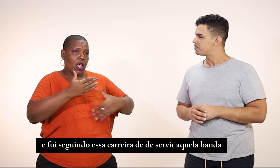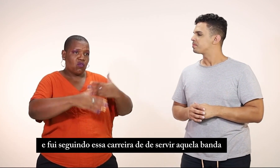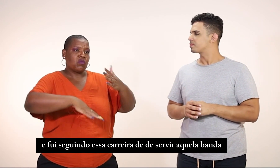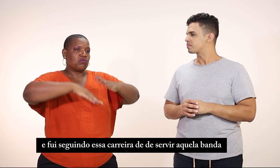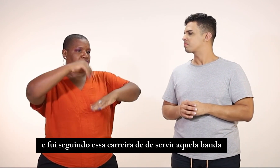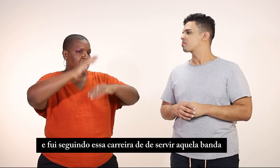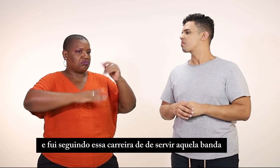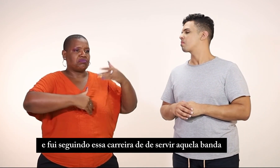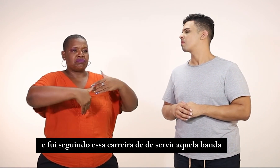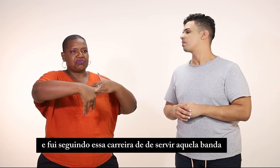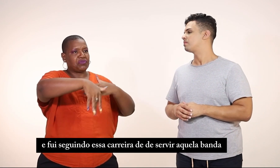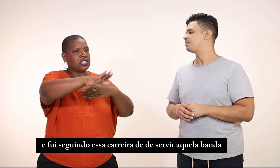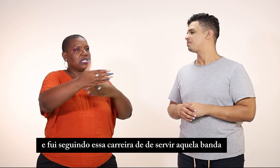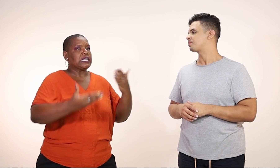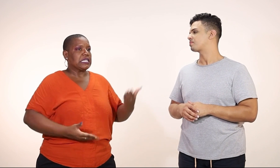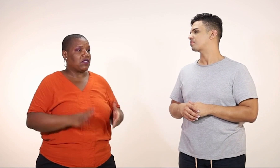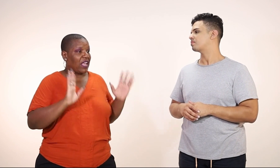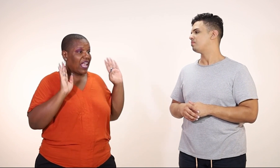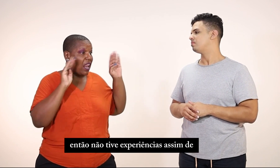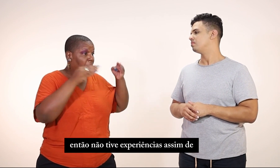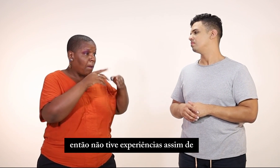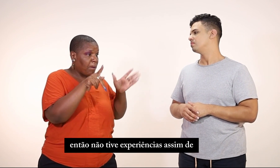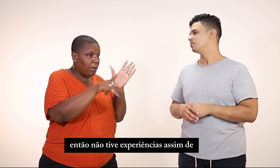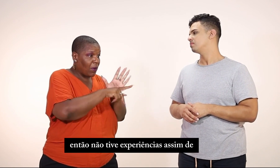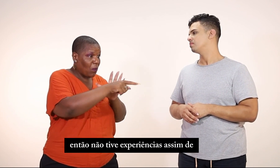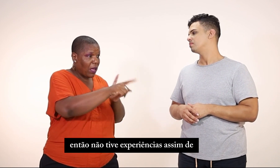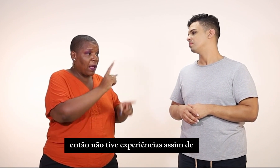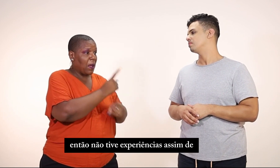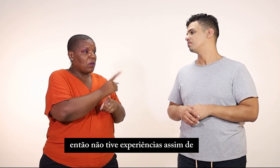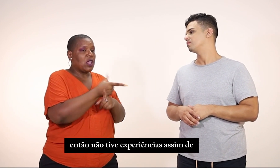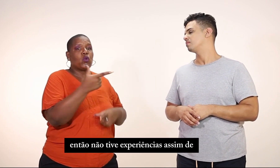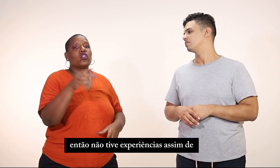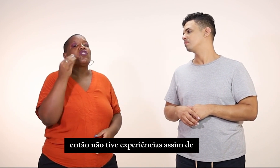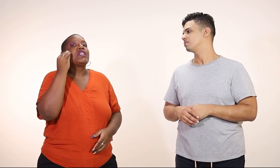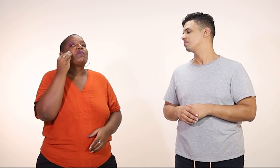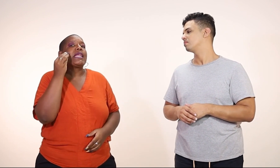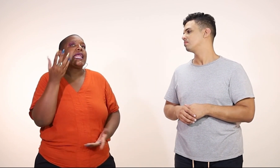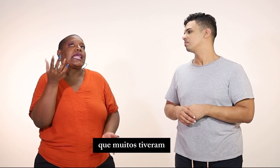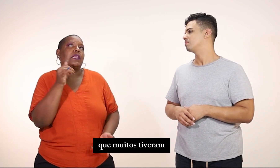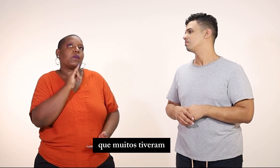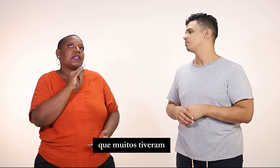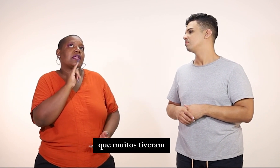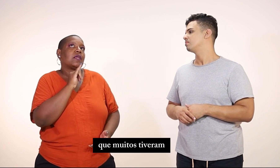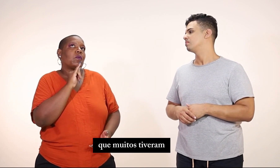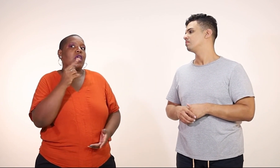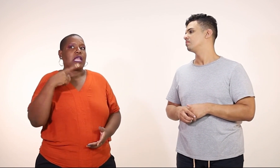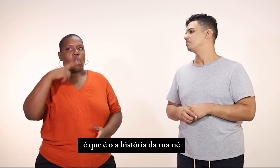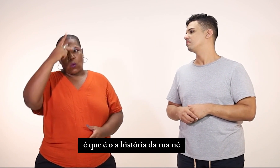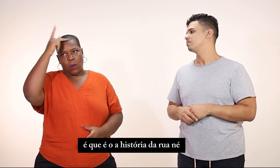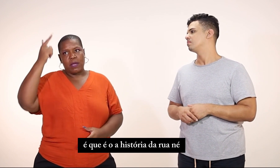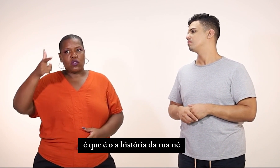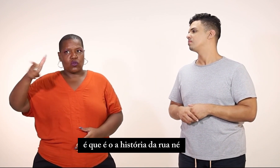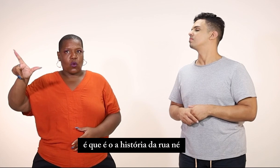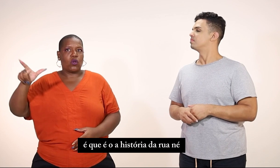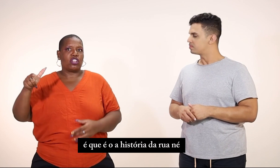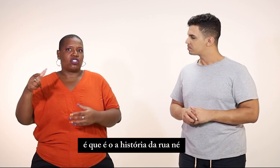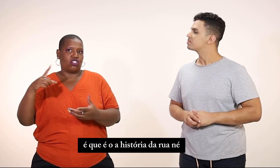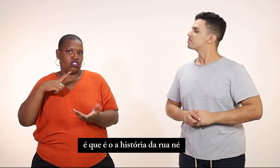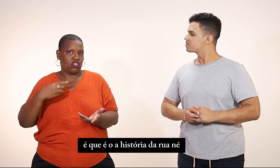de servir aquela banda. Então não tive experiências assim que muitos tiveram, que é a história da